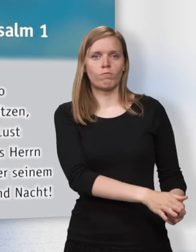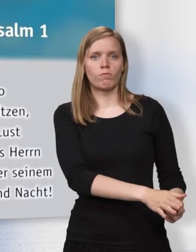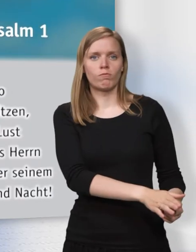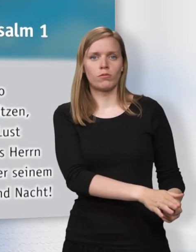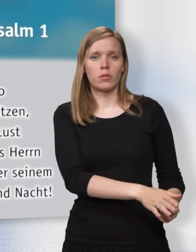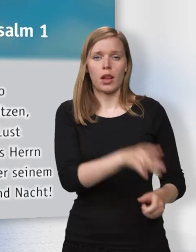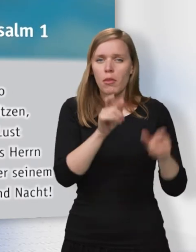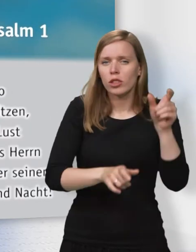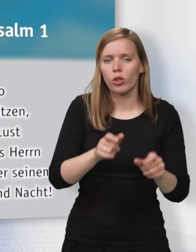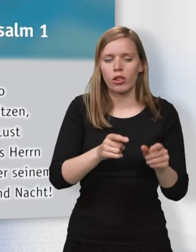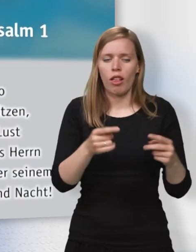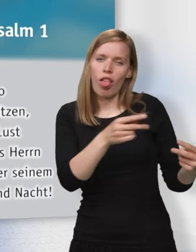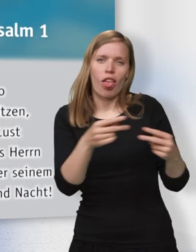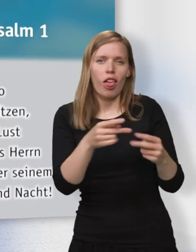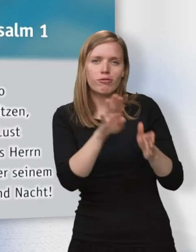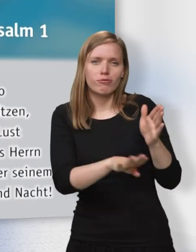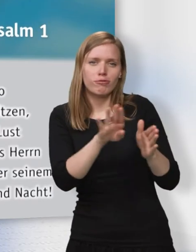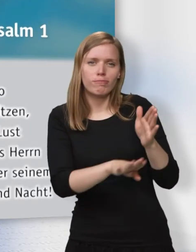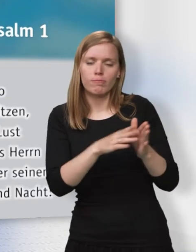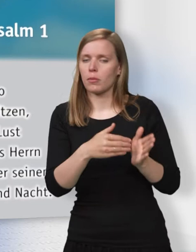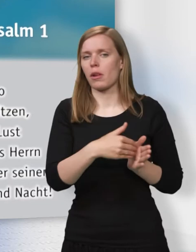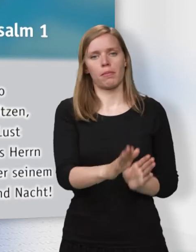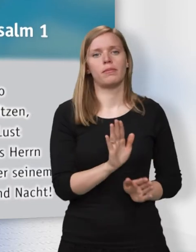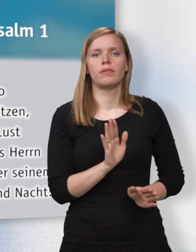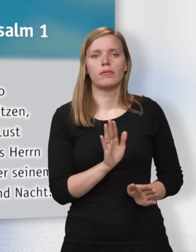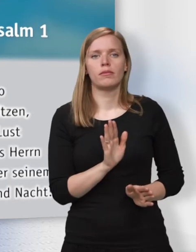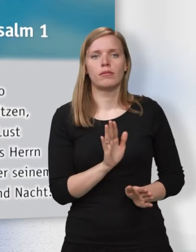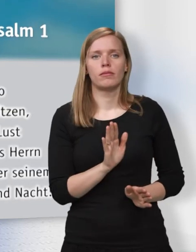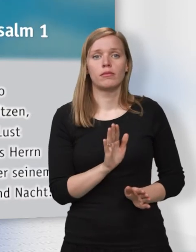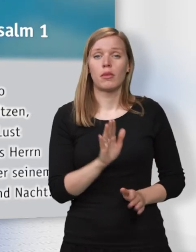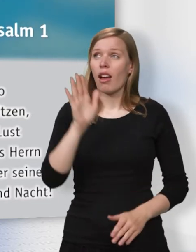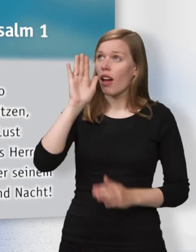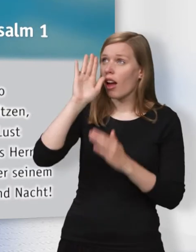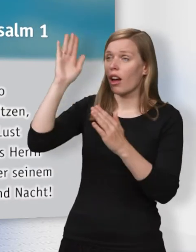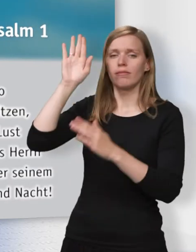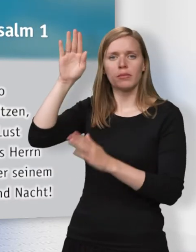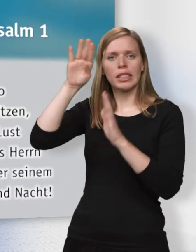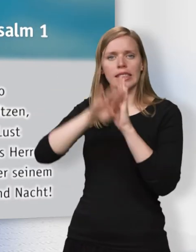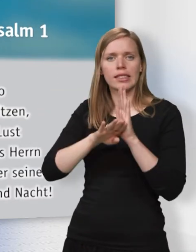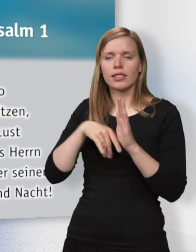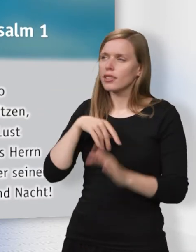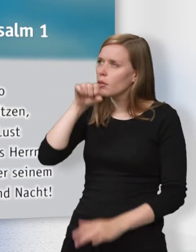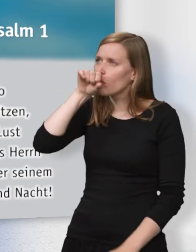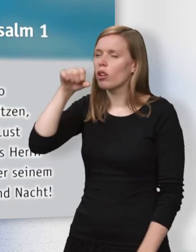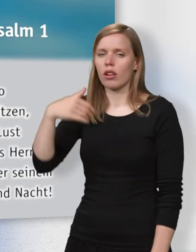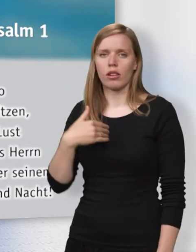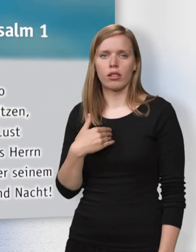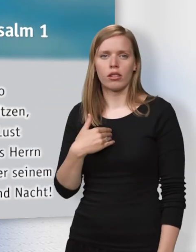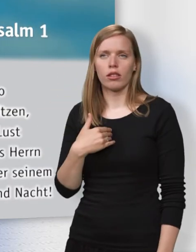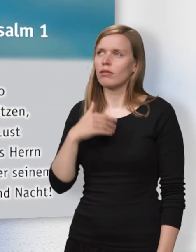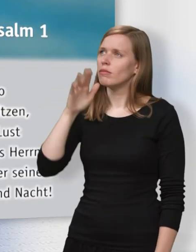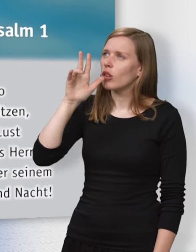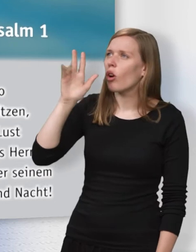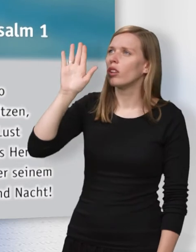sitzt, wo die Spötter sitzen, sondern hat Lust am Gesetz des Herrn und sinnt über